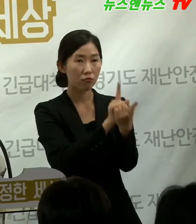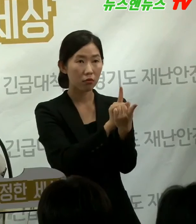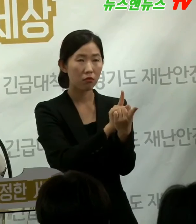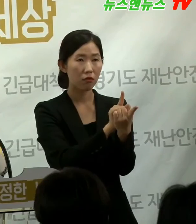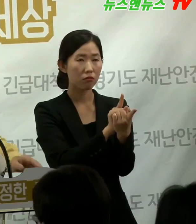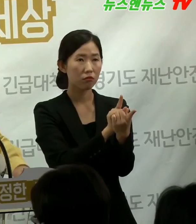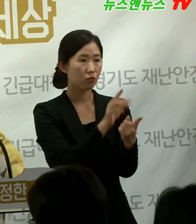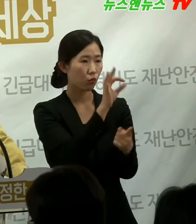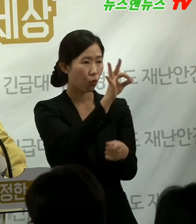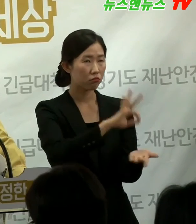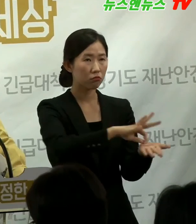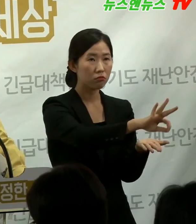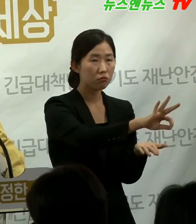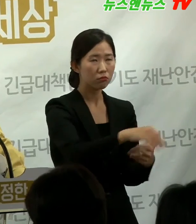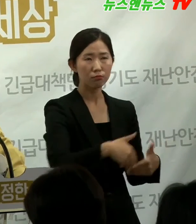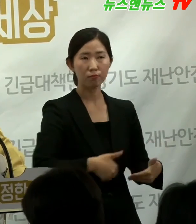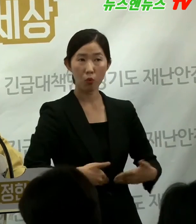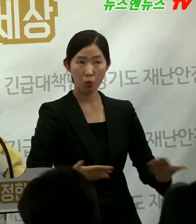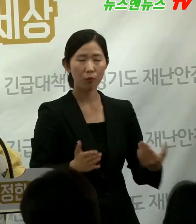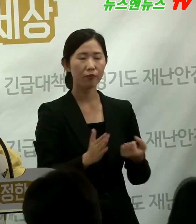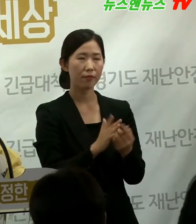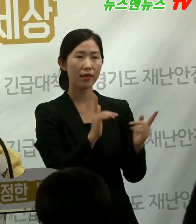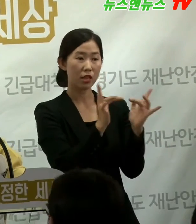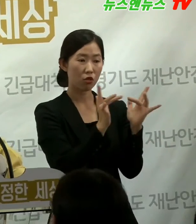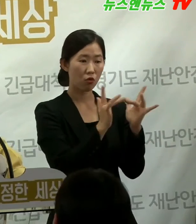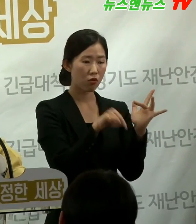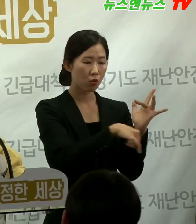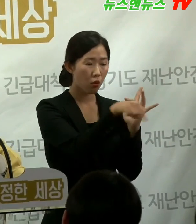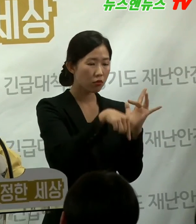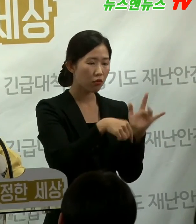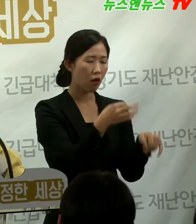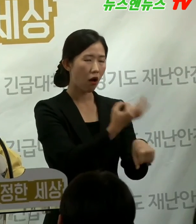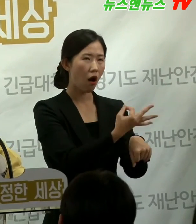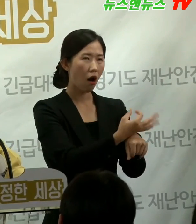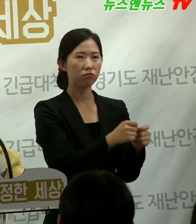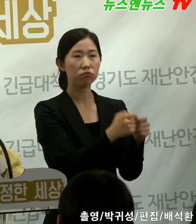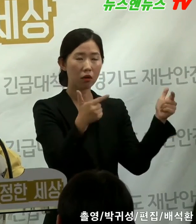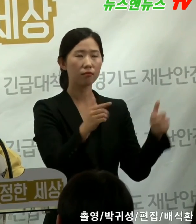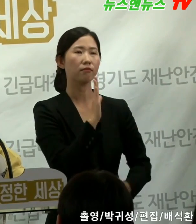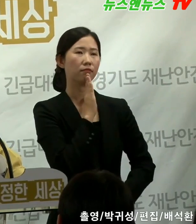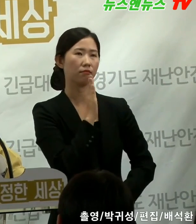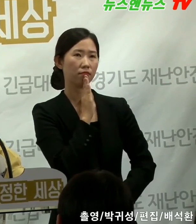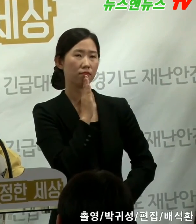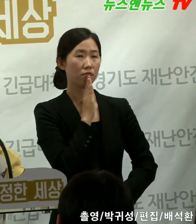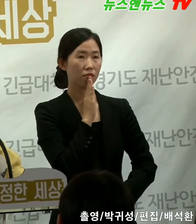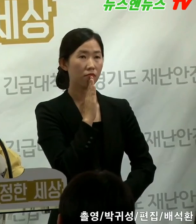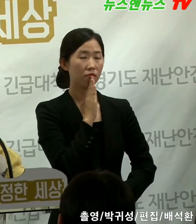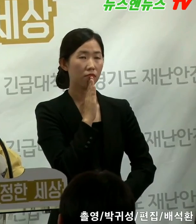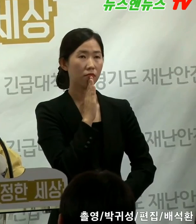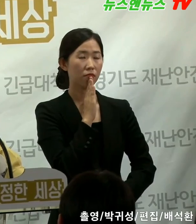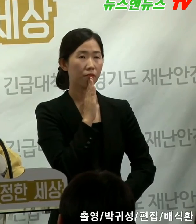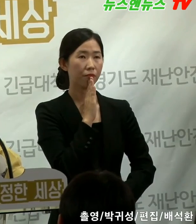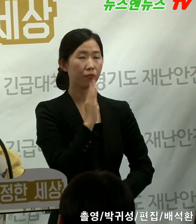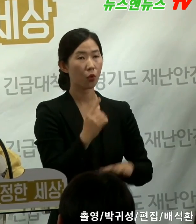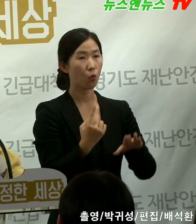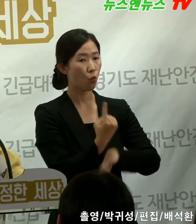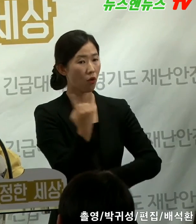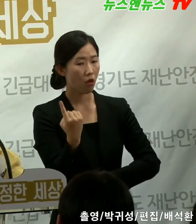방식이라 그건 뭐 예상할 수 있는 일이고요. 오프라인은 그럼 어떻게 하느냐. 여기가 지금 문제가 생긴